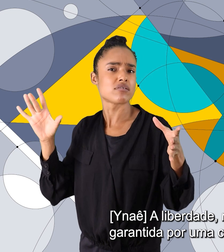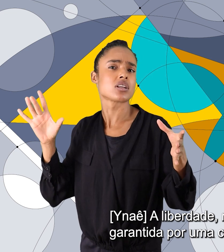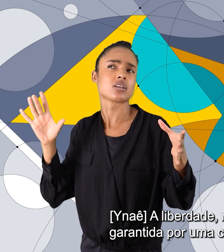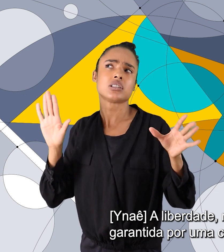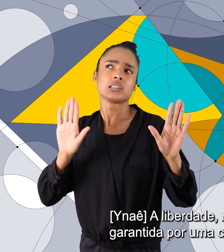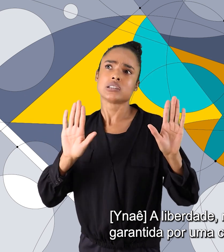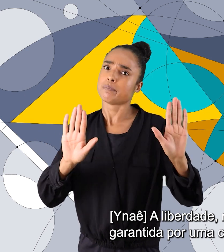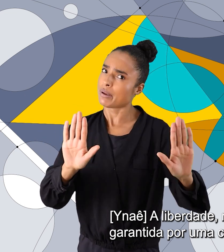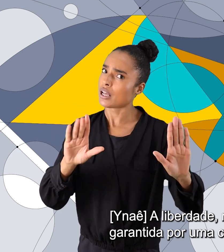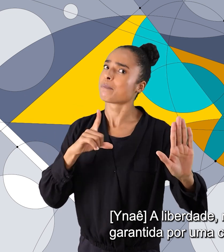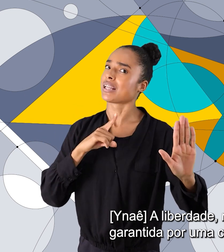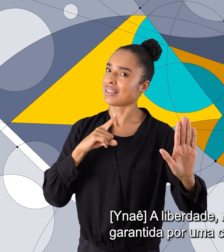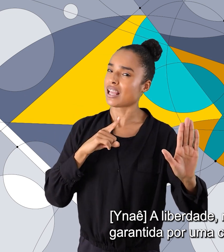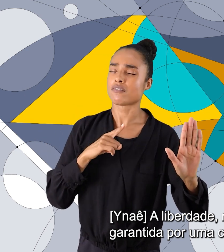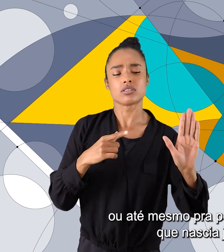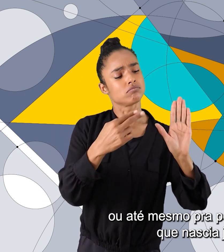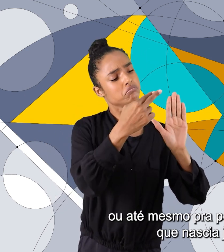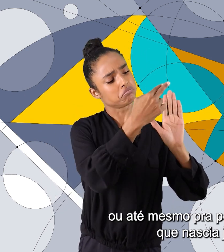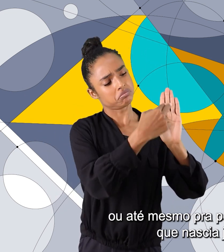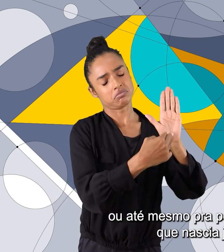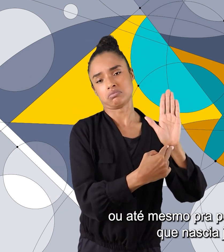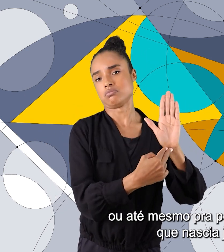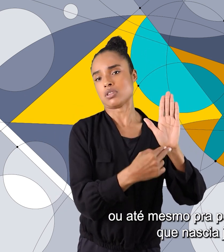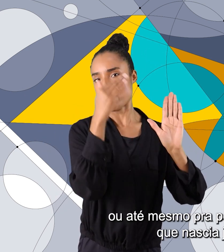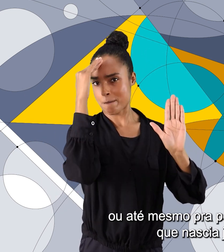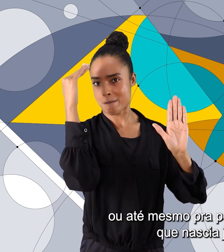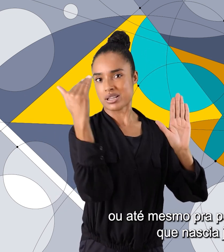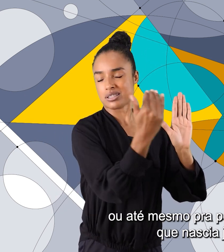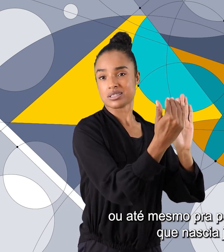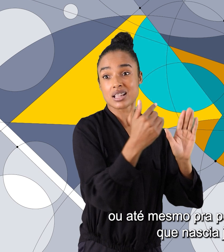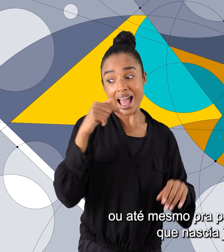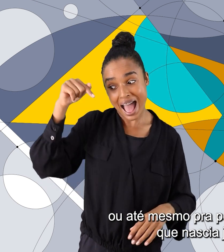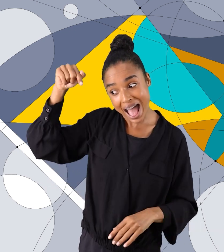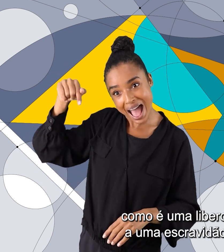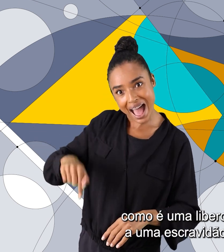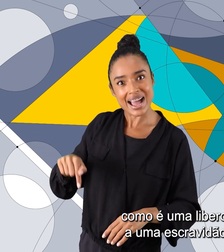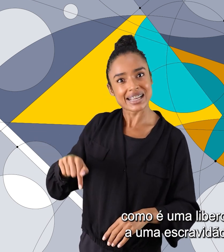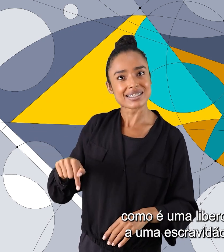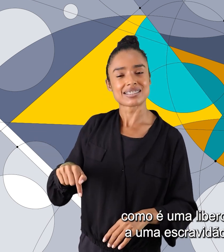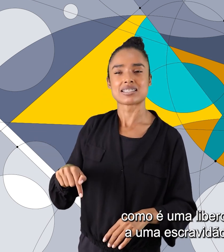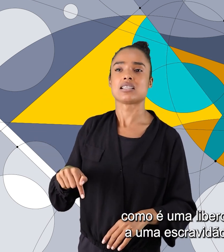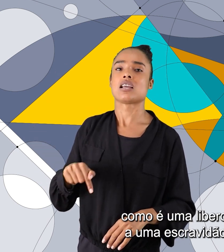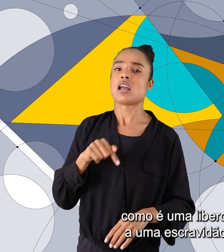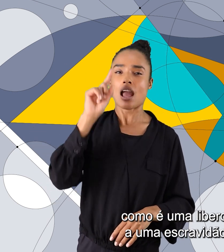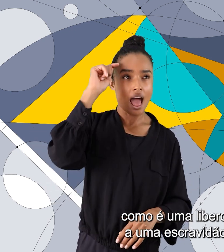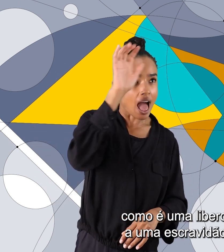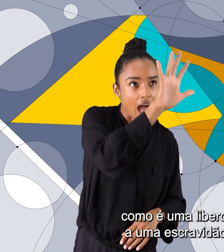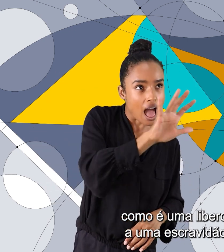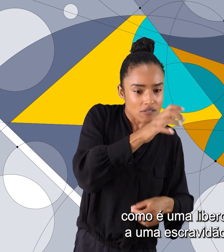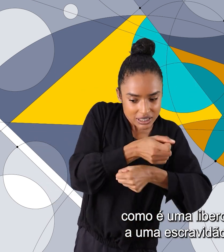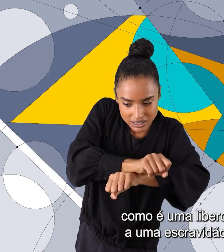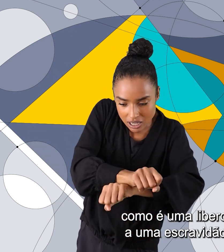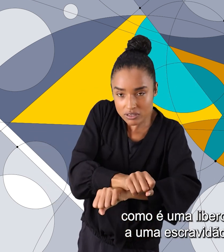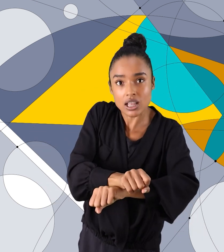liberdade, mesmo quando garantida por uma carta de alforria, ou até mesmo para a população negra que nascia já livre, como é uma liberdade atrelada a uma